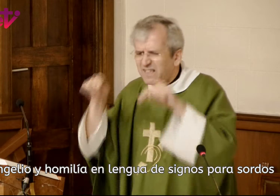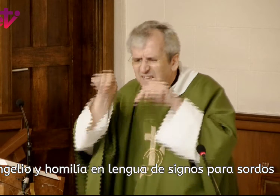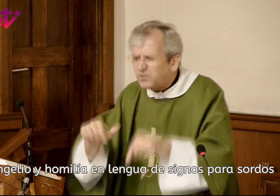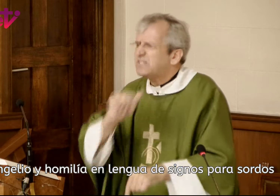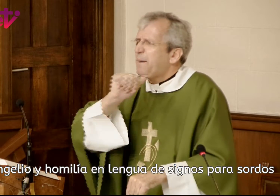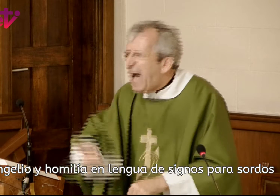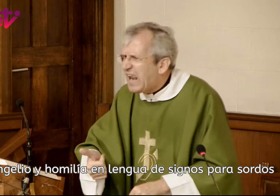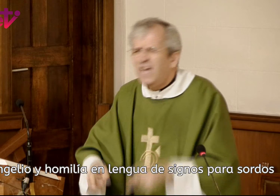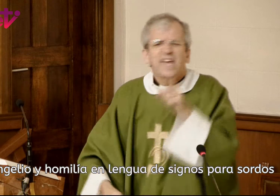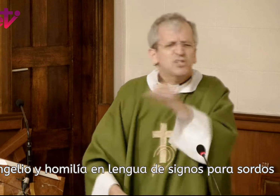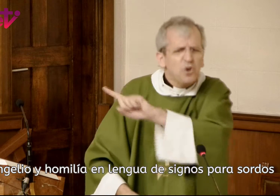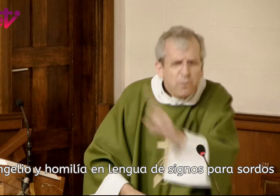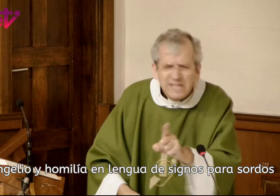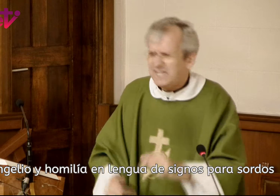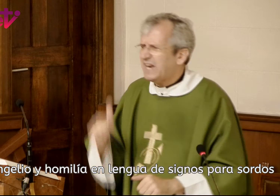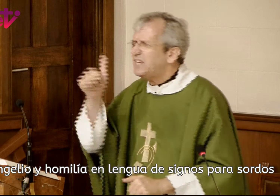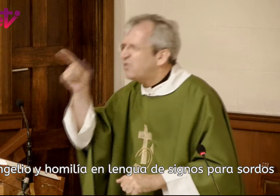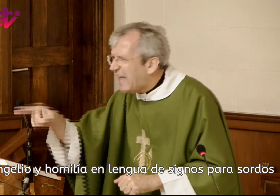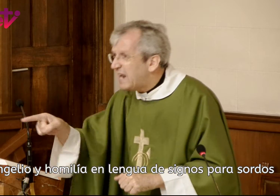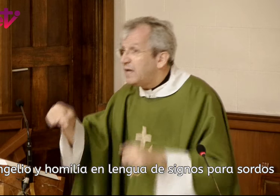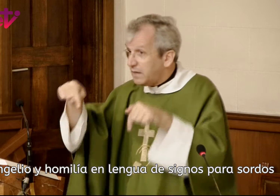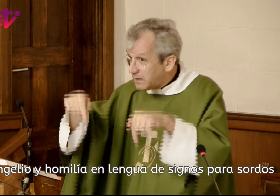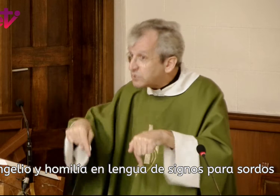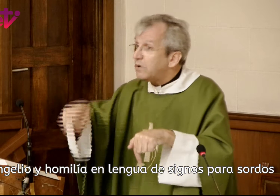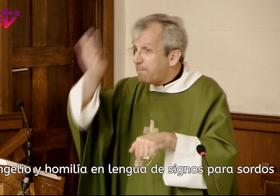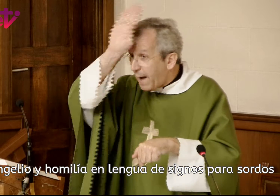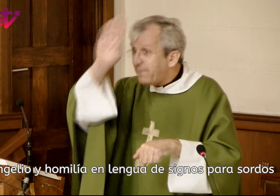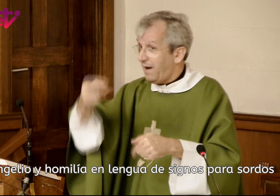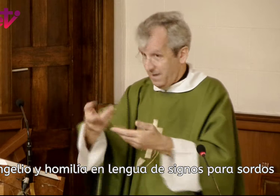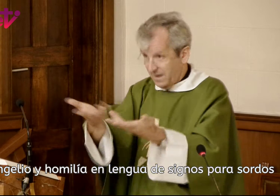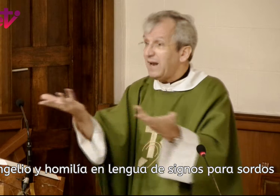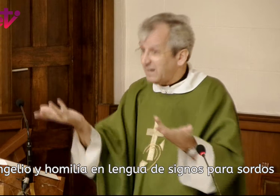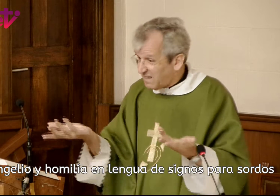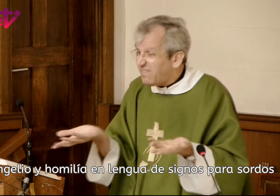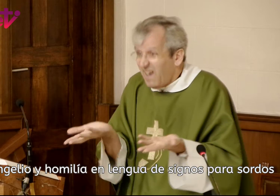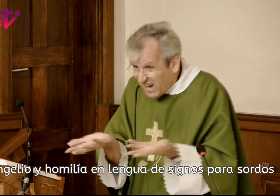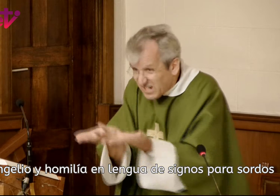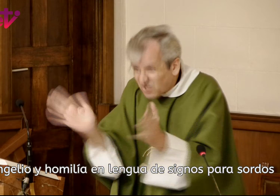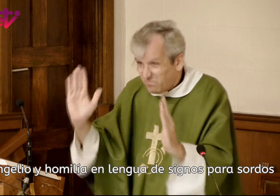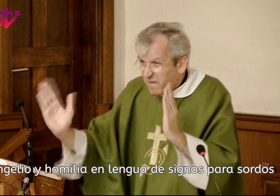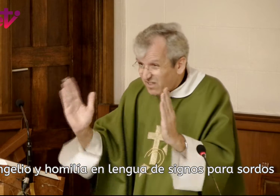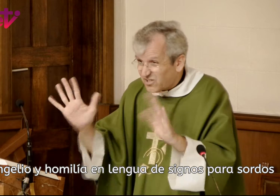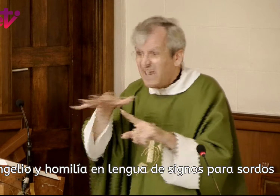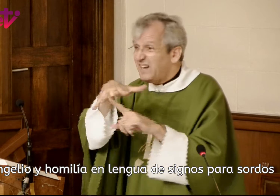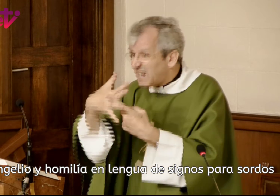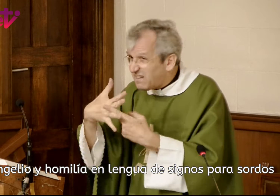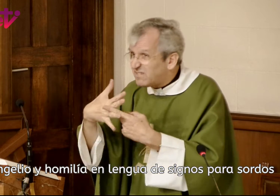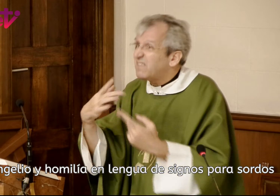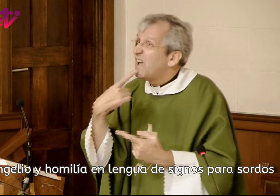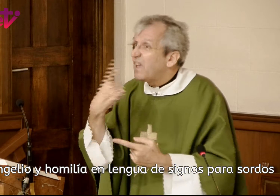dice, esto está mal, esto no puede ser, esto tal. Y esto es lo que el Papa y la Iglesia dice en estos momentos, en esas circunstancias, que